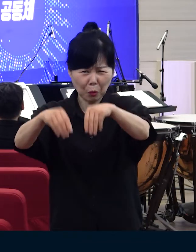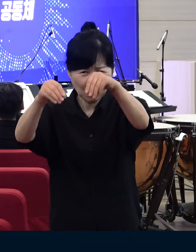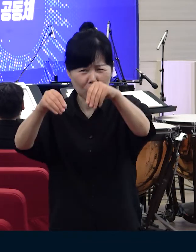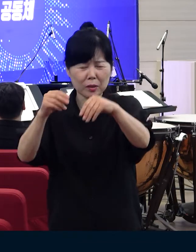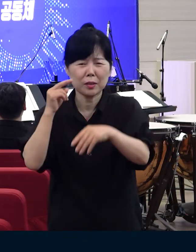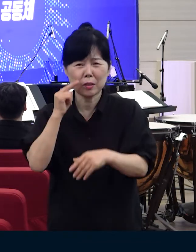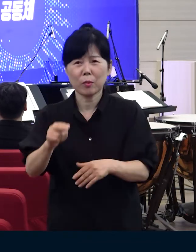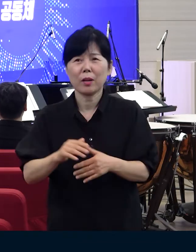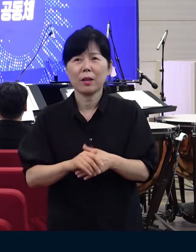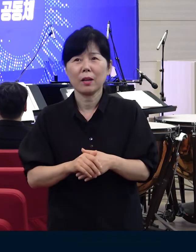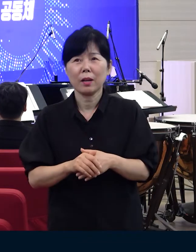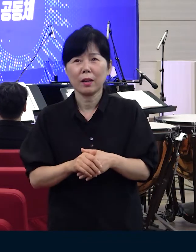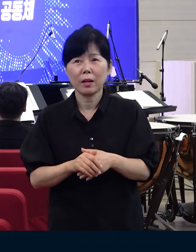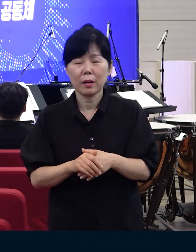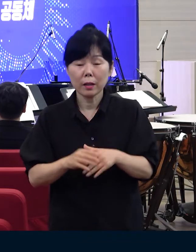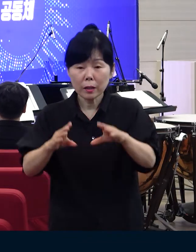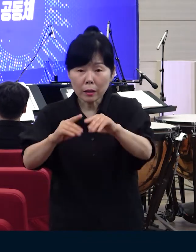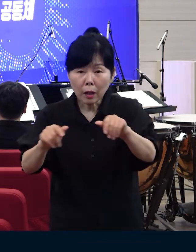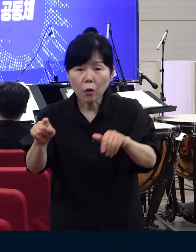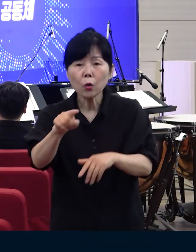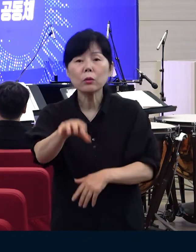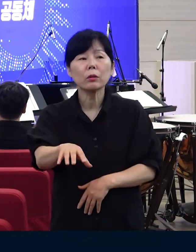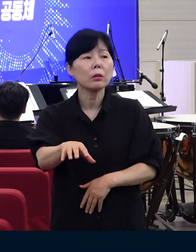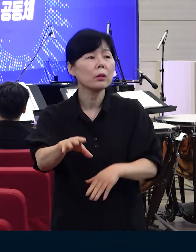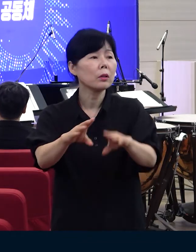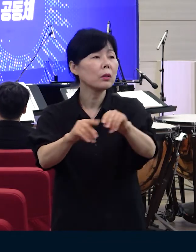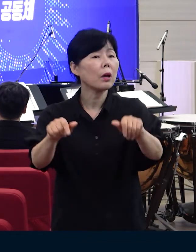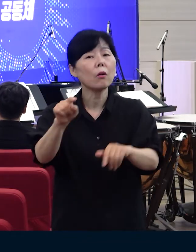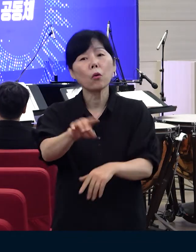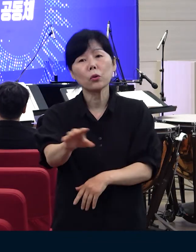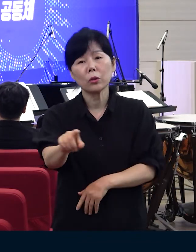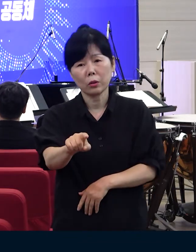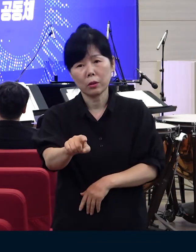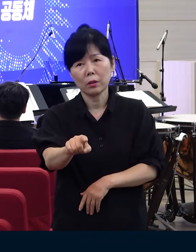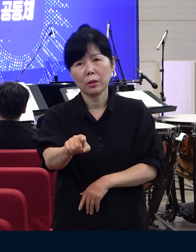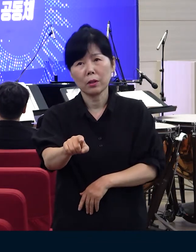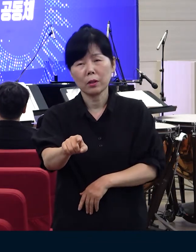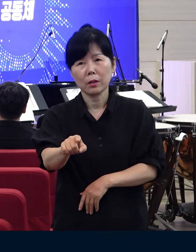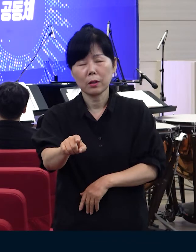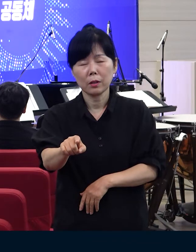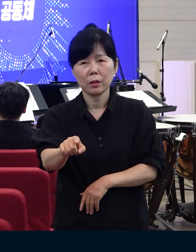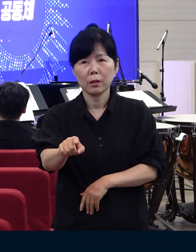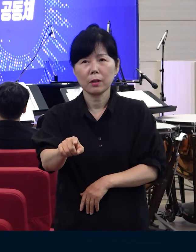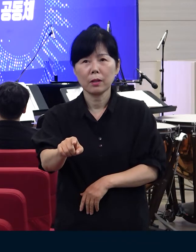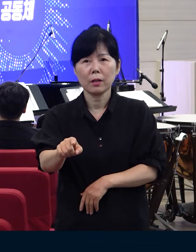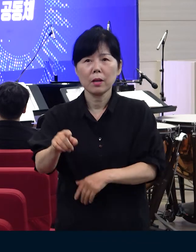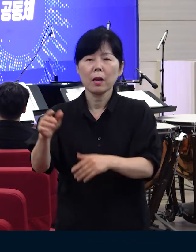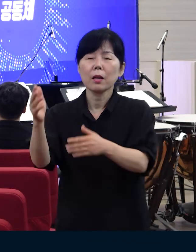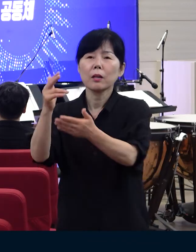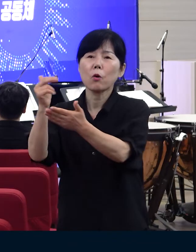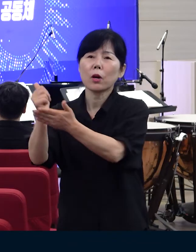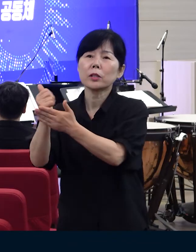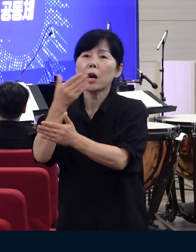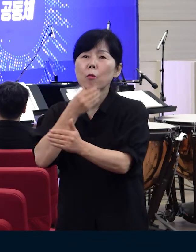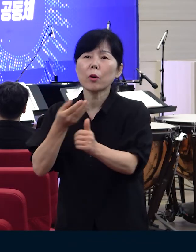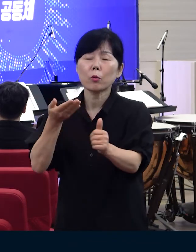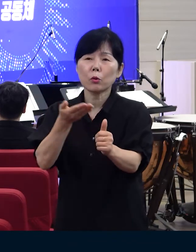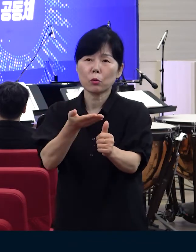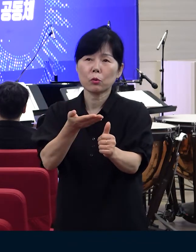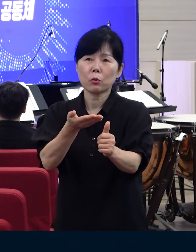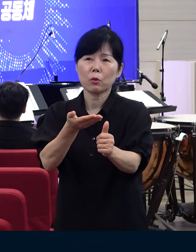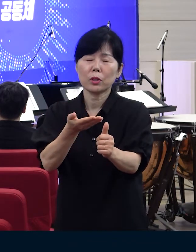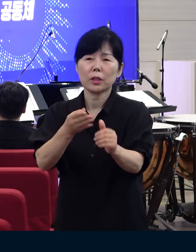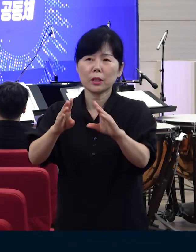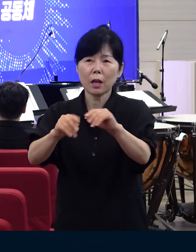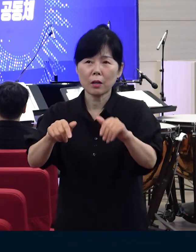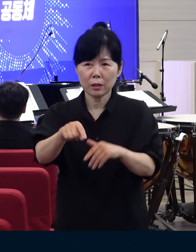심하였음이라. 그 땅이 어디입니까? 바로 그 땅이 바로 7절에 보면 여호와께서 아브라함에게 나타나 이르시되